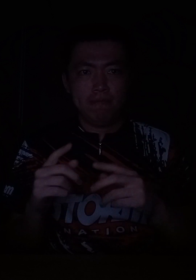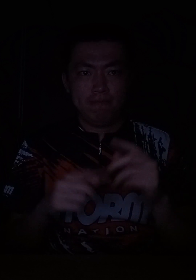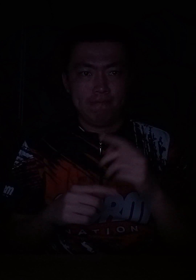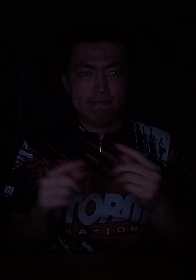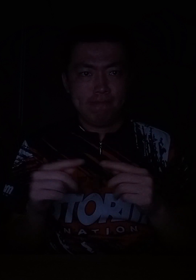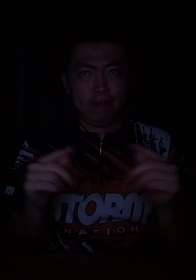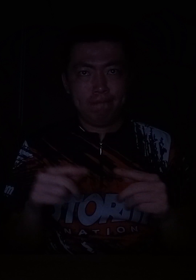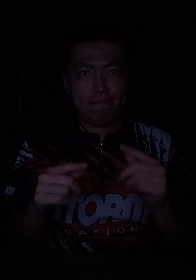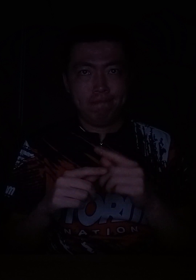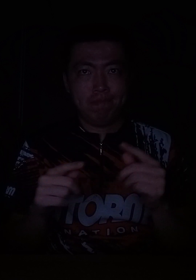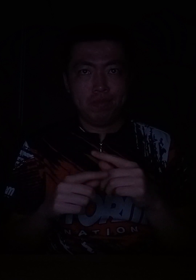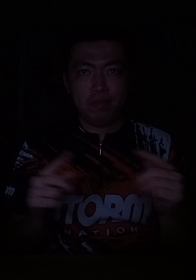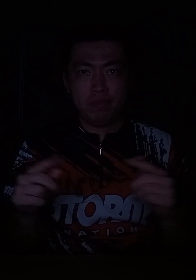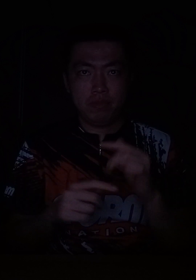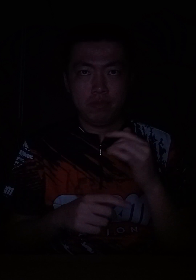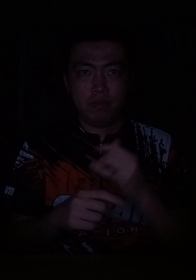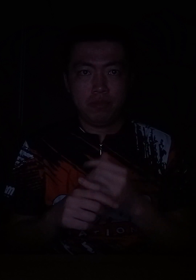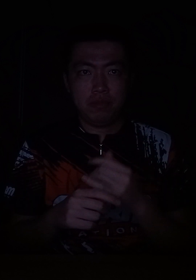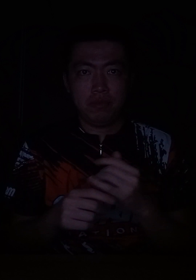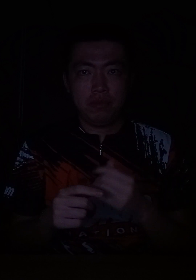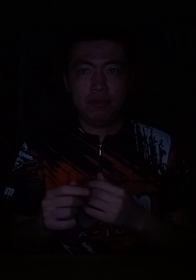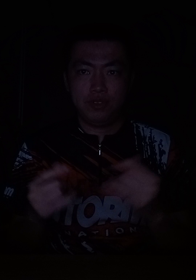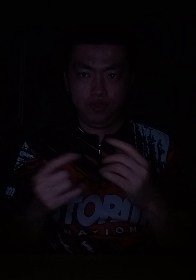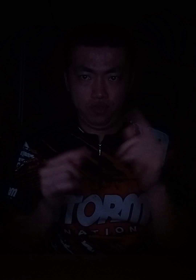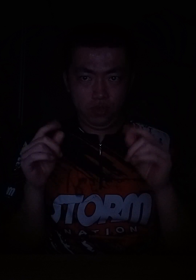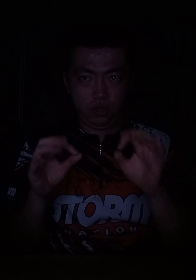미흡회 장치에 대한 이상 여부를 점검하면서